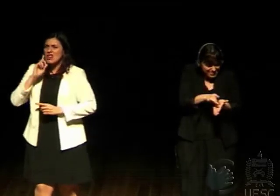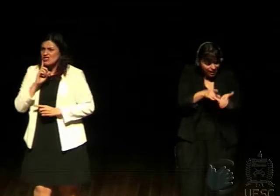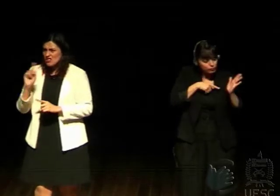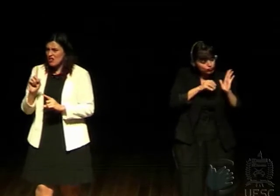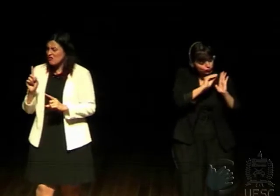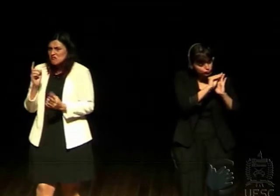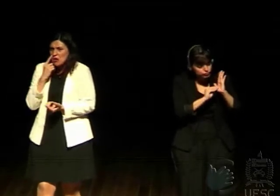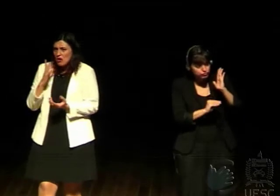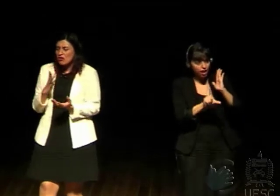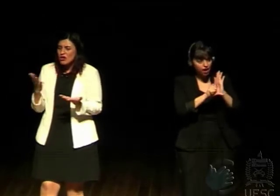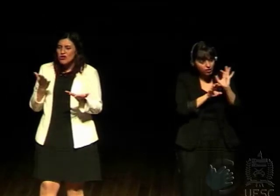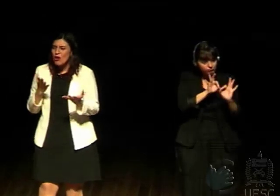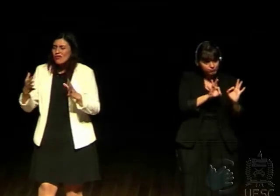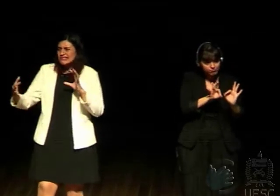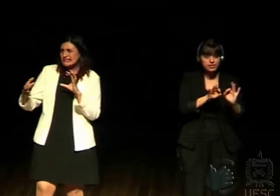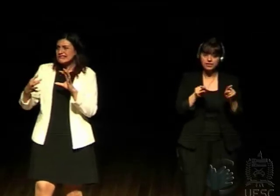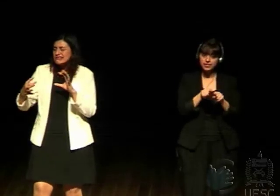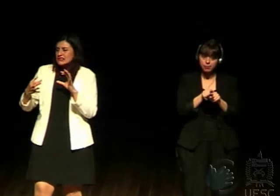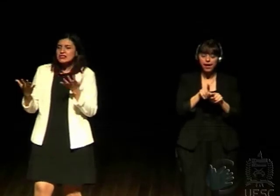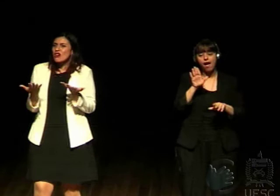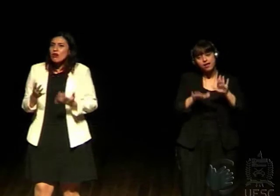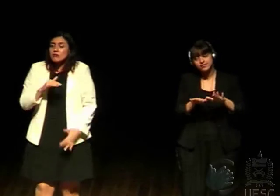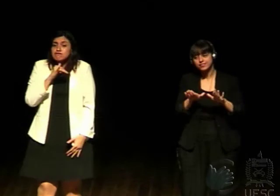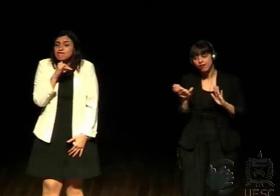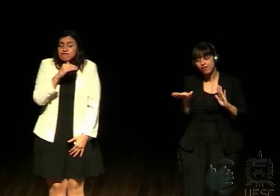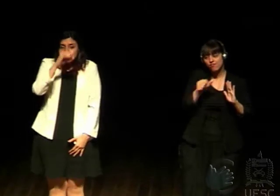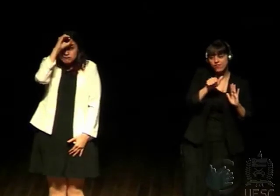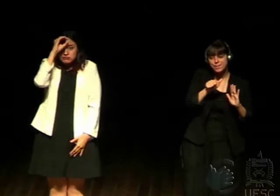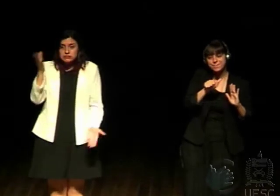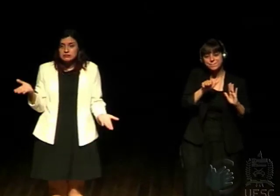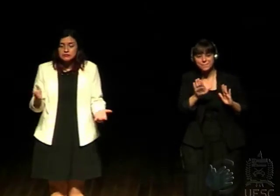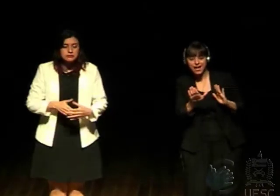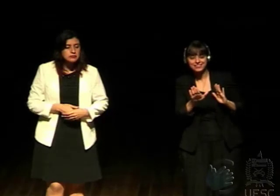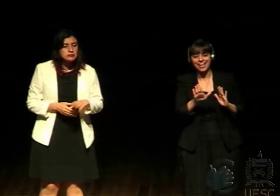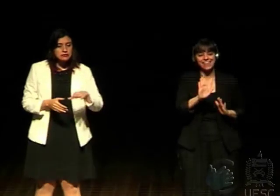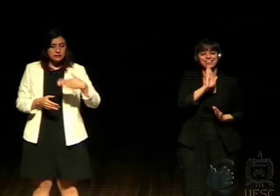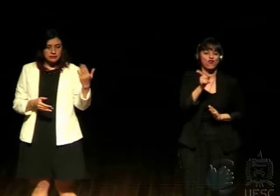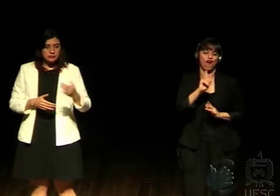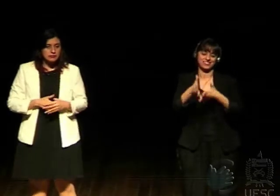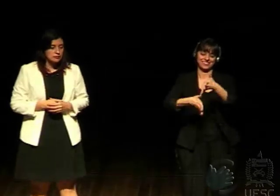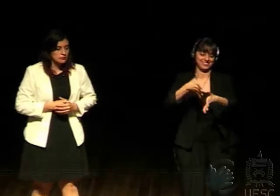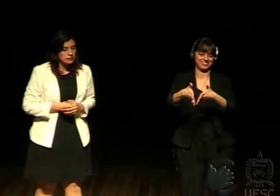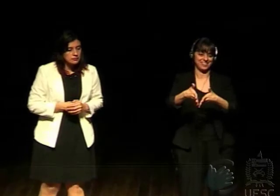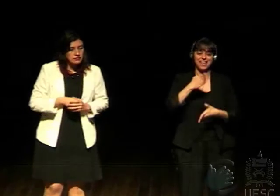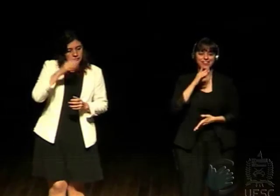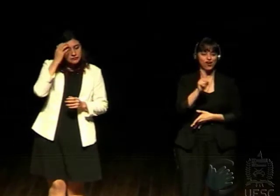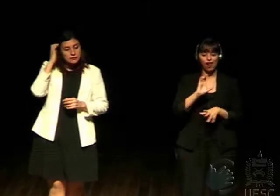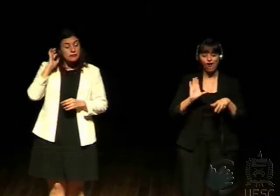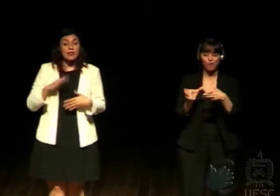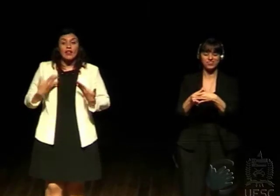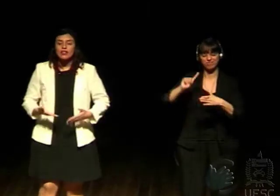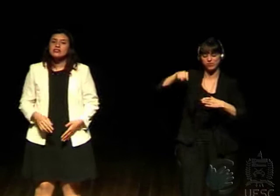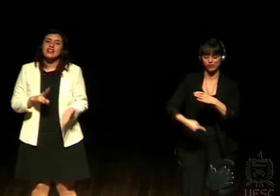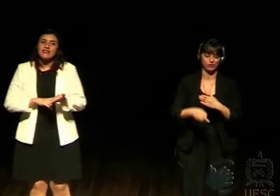sino que convoca a participar a las personas sordas, pero sin conocer de la lengua de señas y sin conocer de la propia